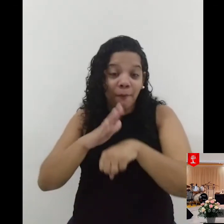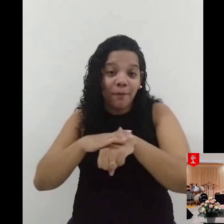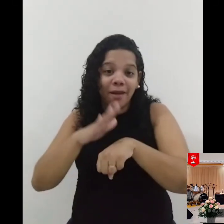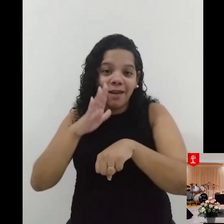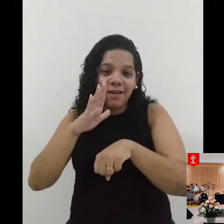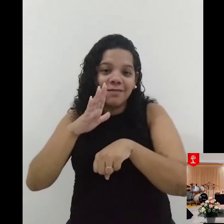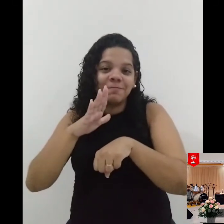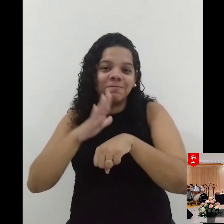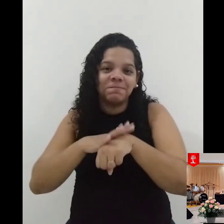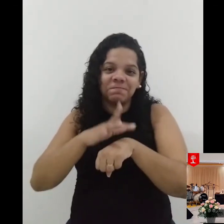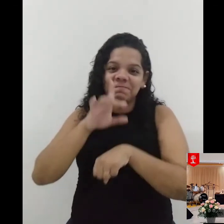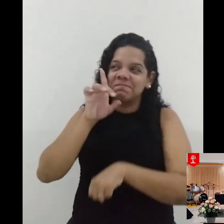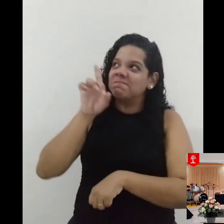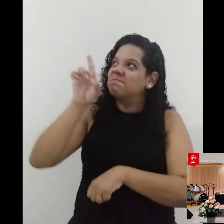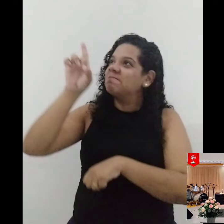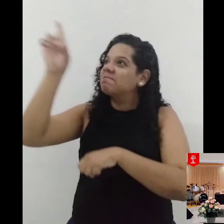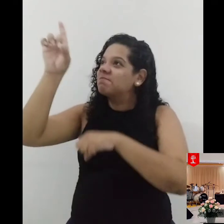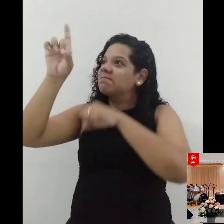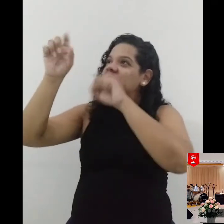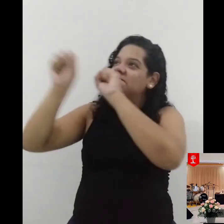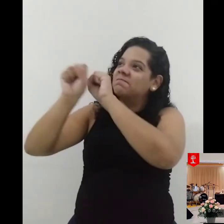importas comigo